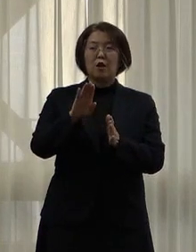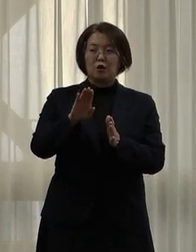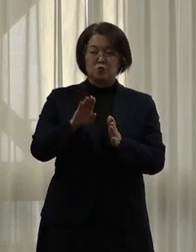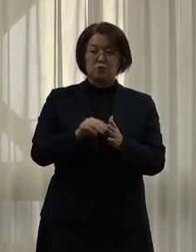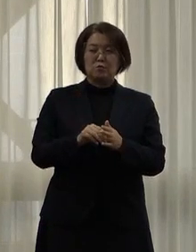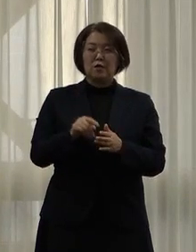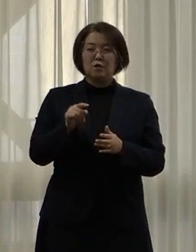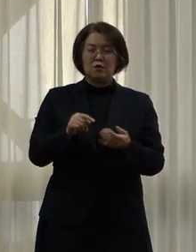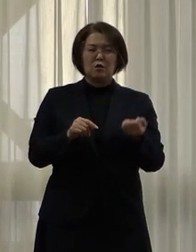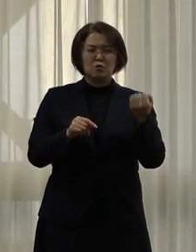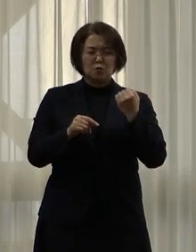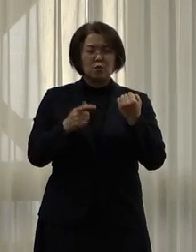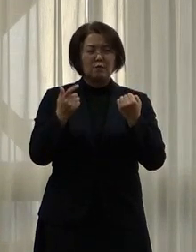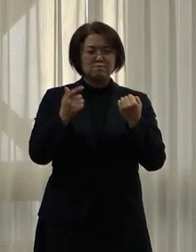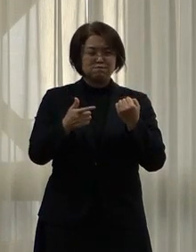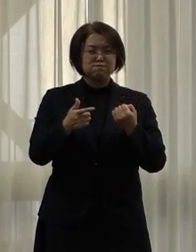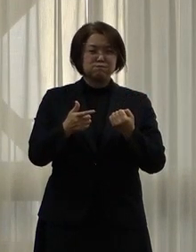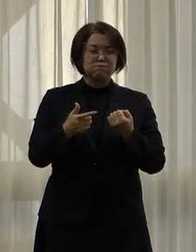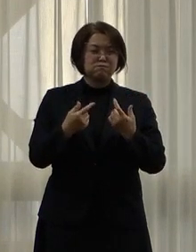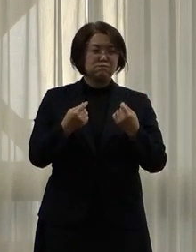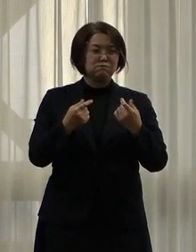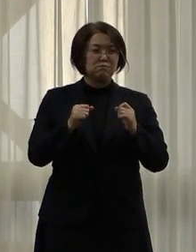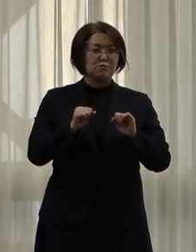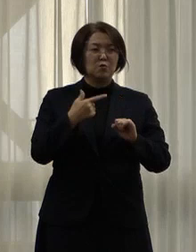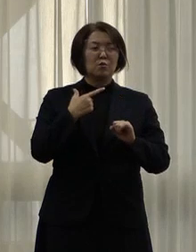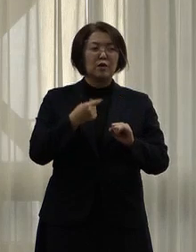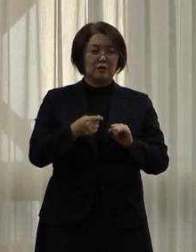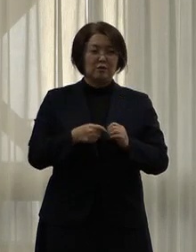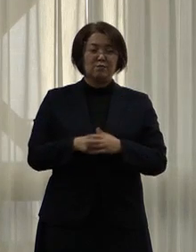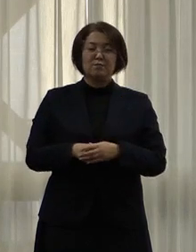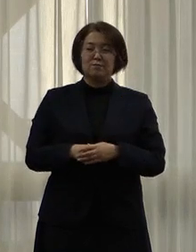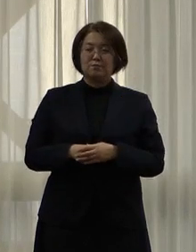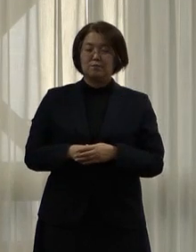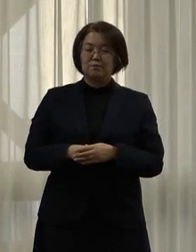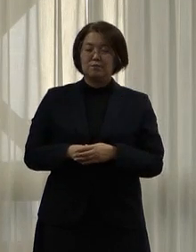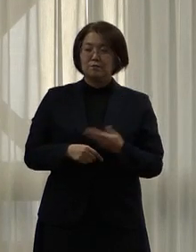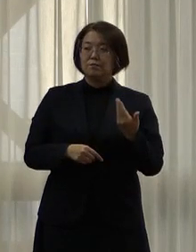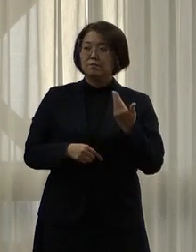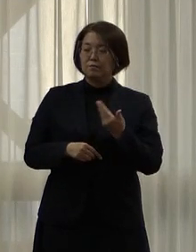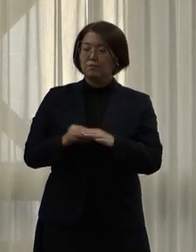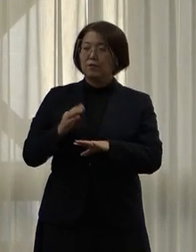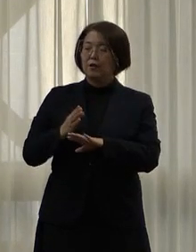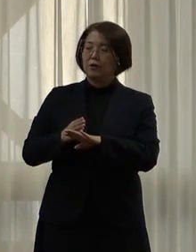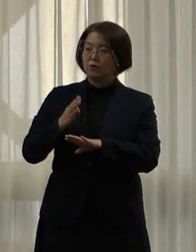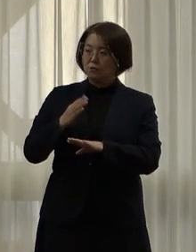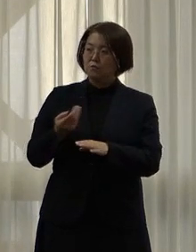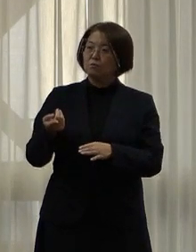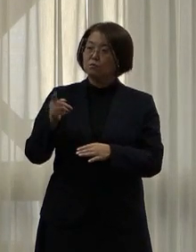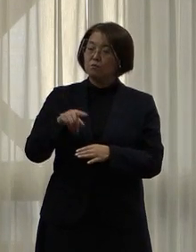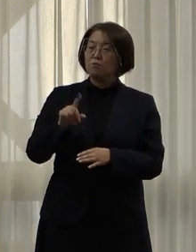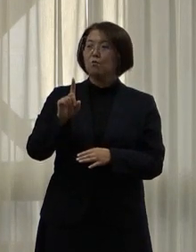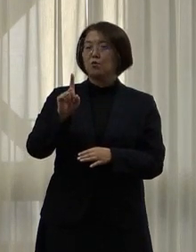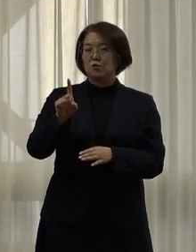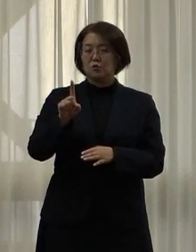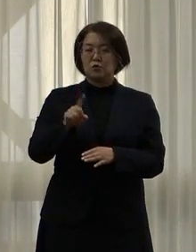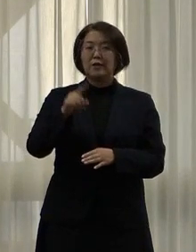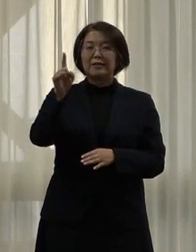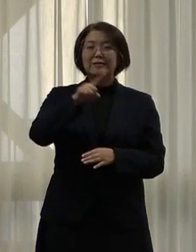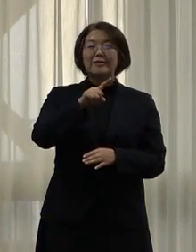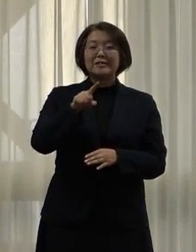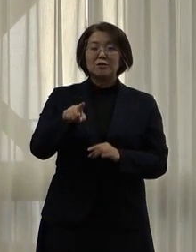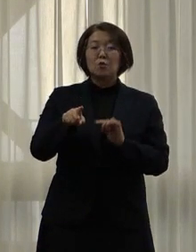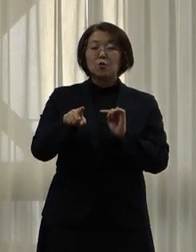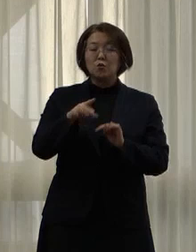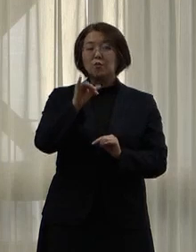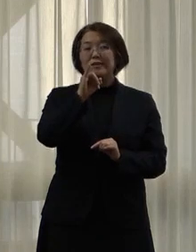易体制の強化に万全を期していきたいと考えております。 ありがとうございます。もう一点、次、人の方のインフルエンザについてな